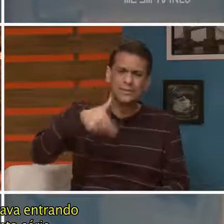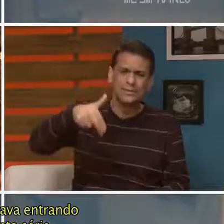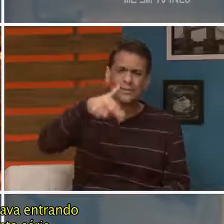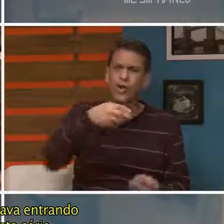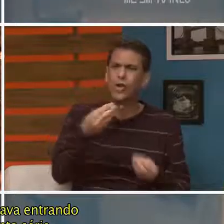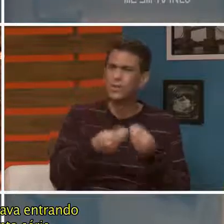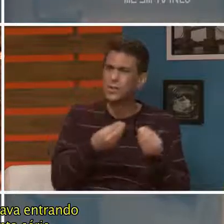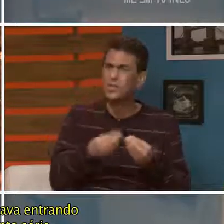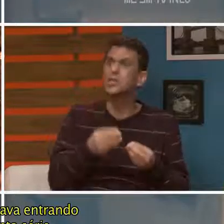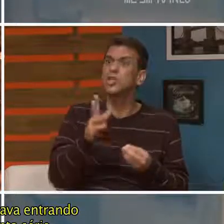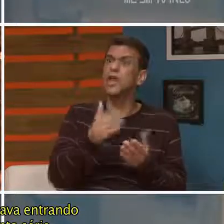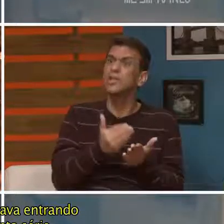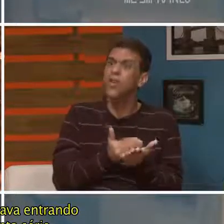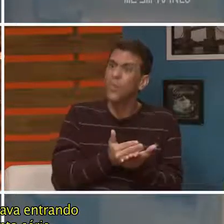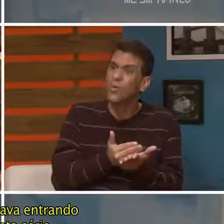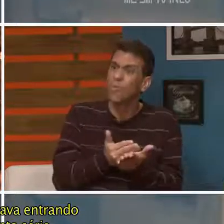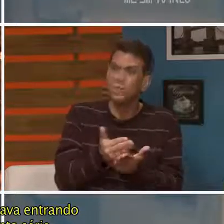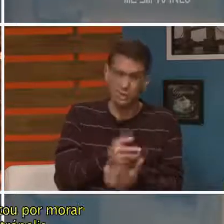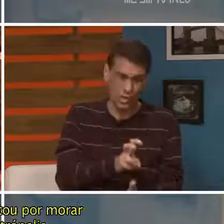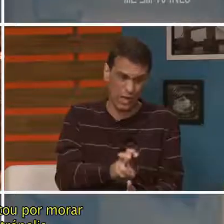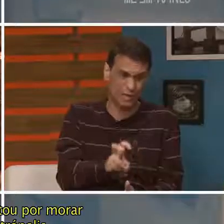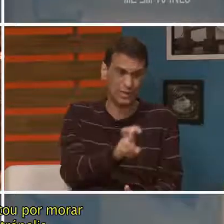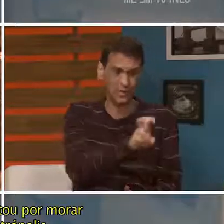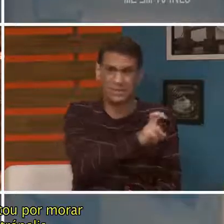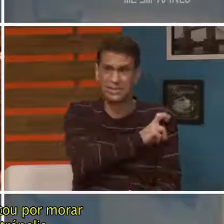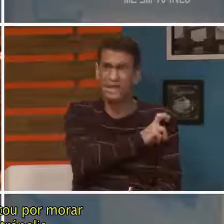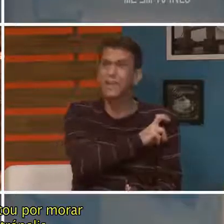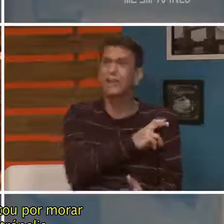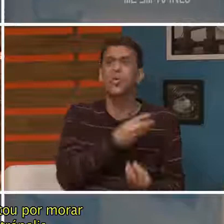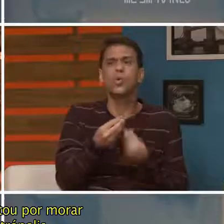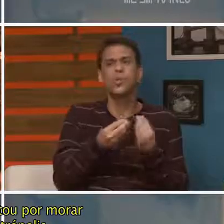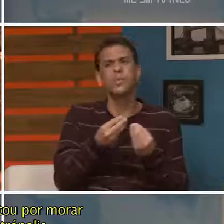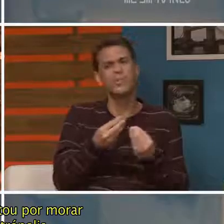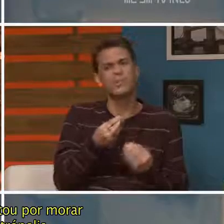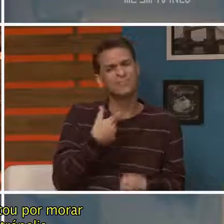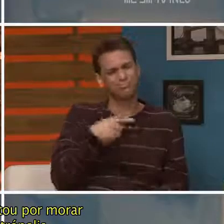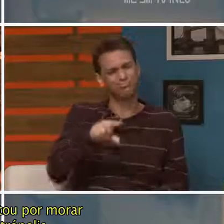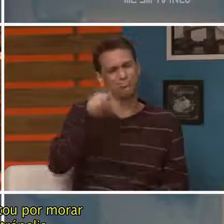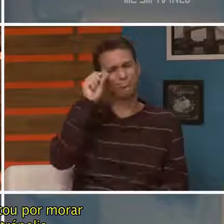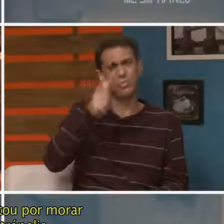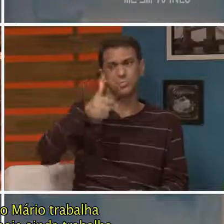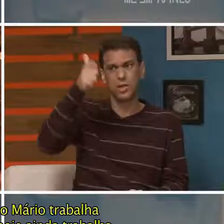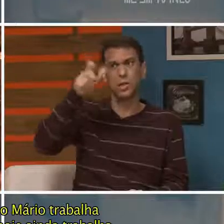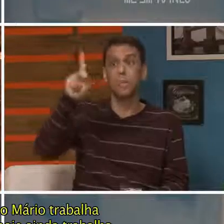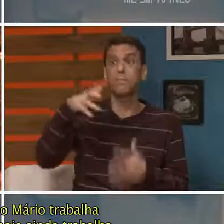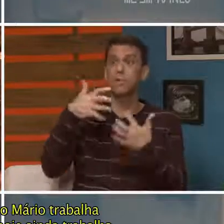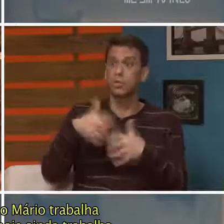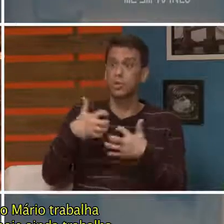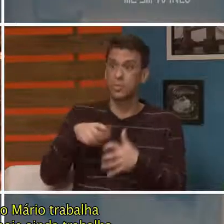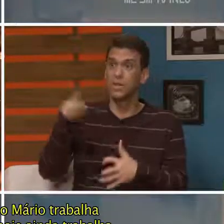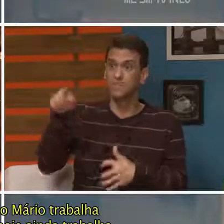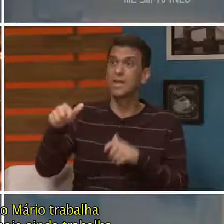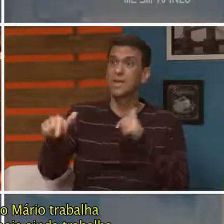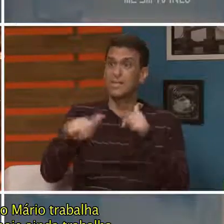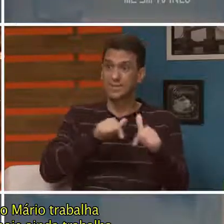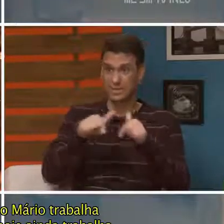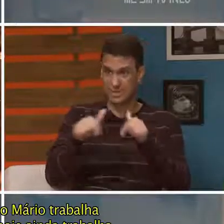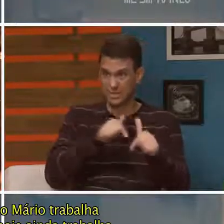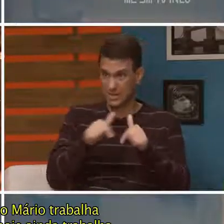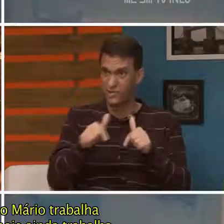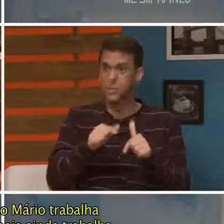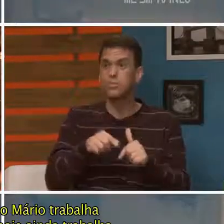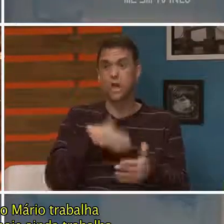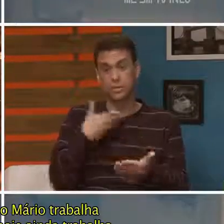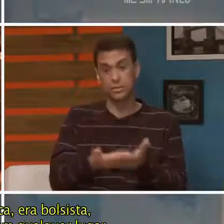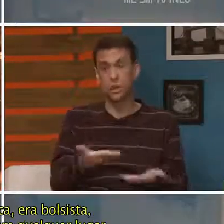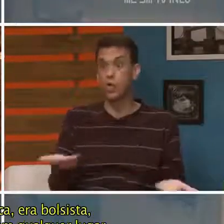e ele já estava entrando na 5ª série. A gente optou por ir morar em Petrópolis, porque como ele trabalha embarcado, até hoje